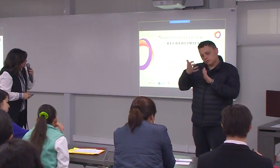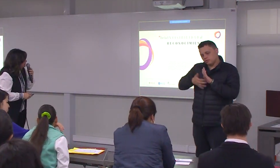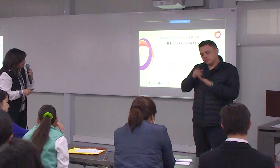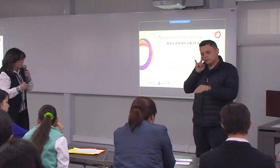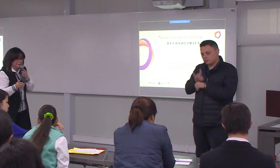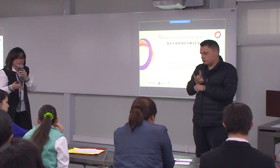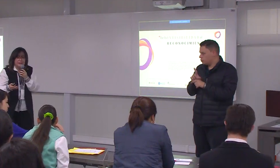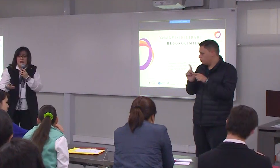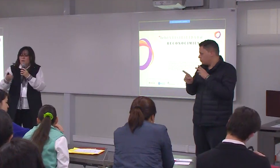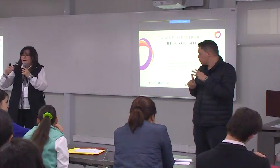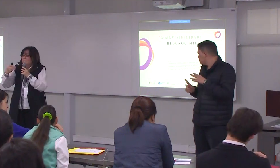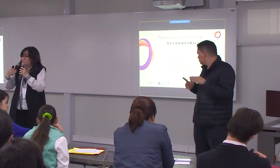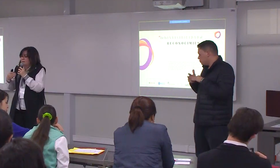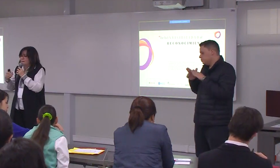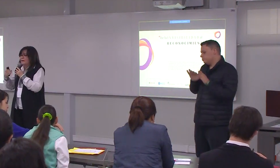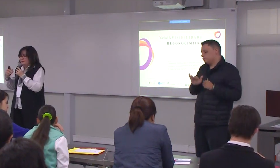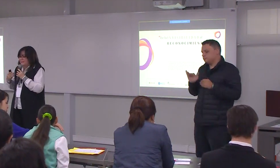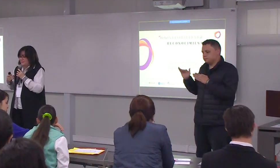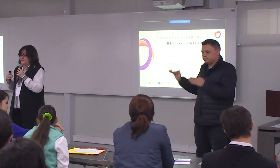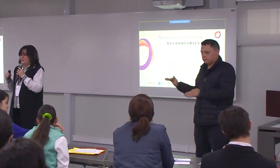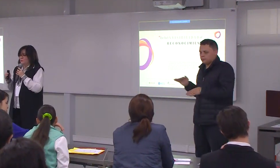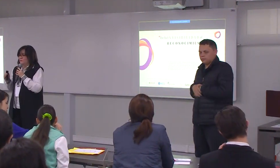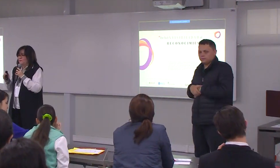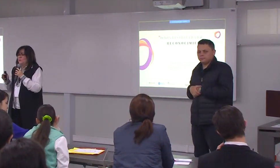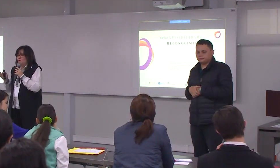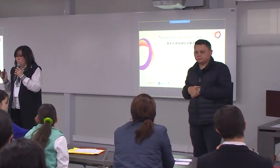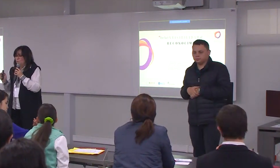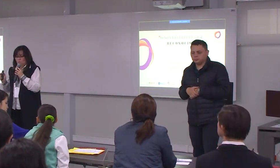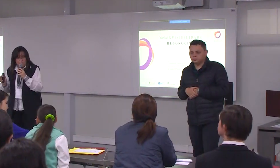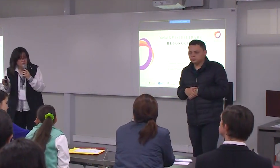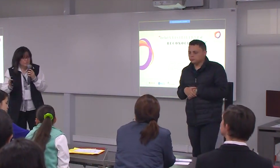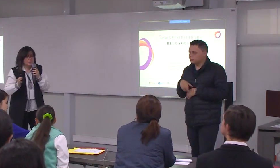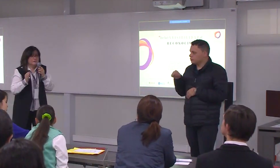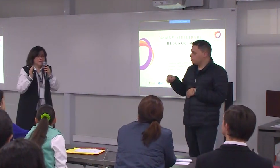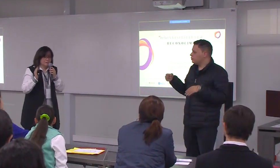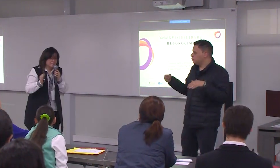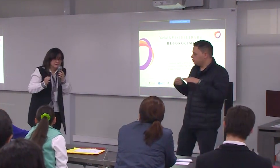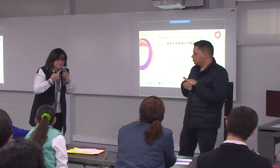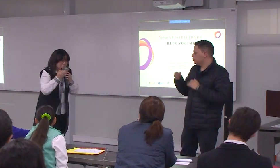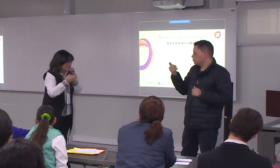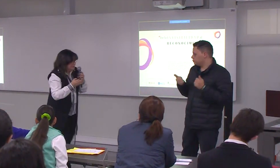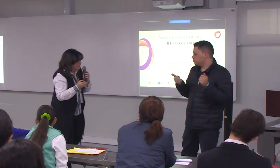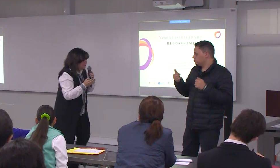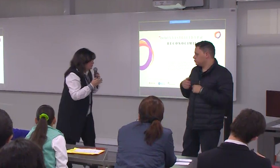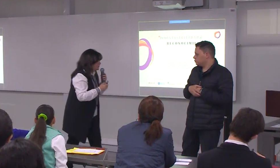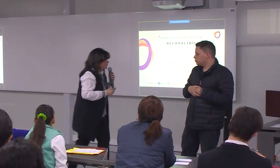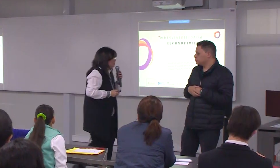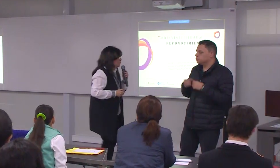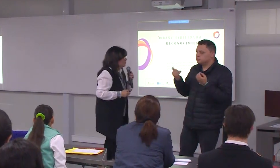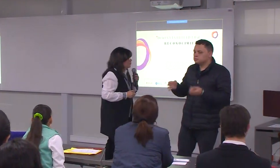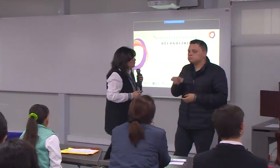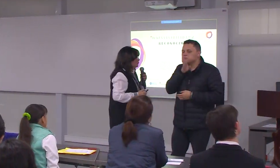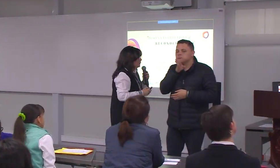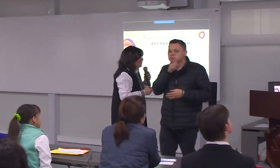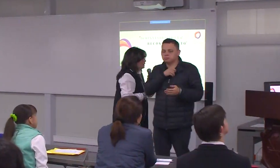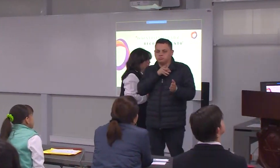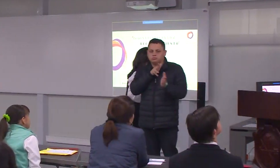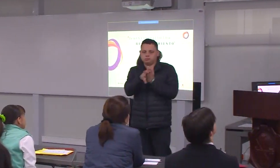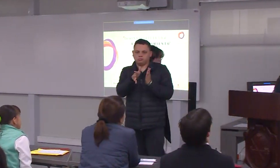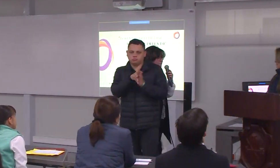bueno hasta ahí esta parte ahora que viene hacia el interior un poco entonces aquí les va a contar un poco